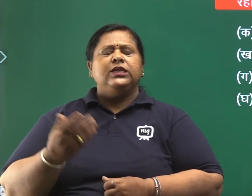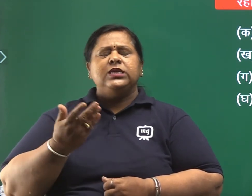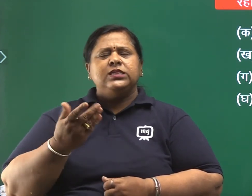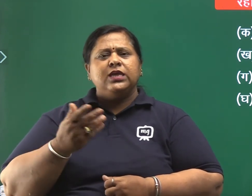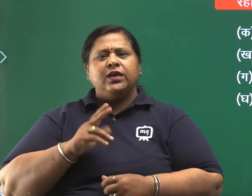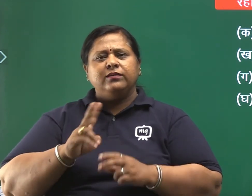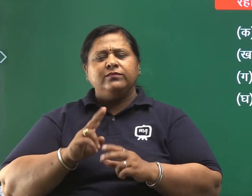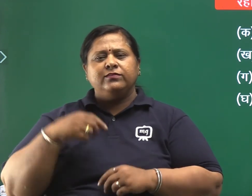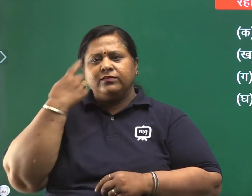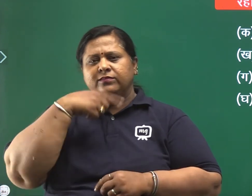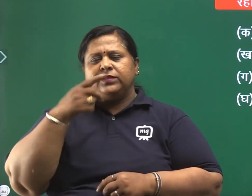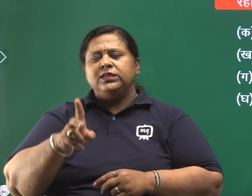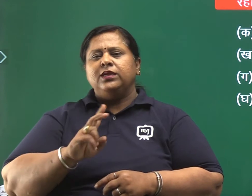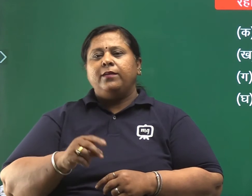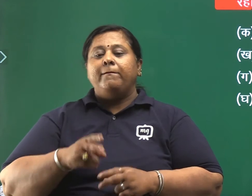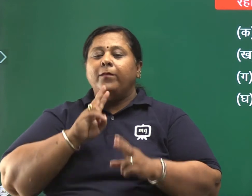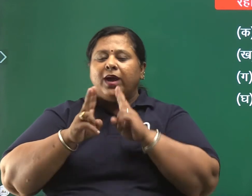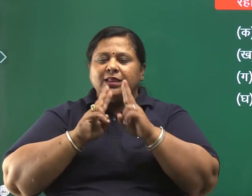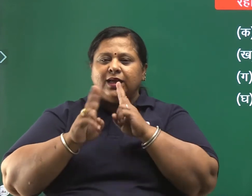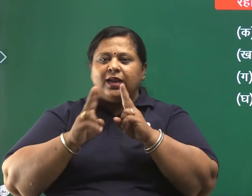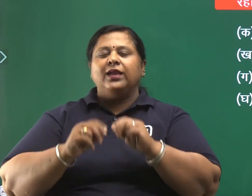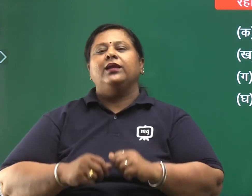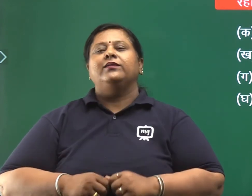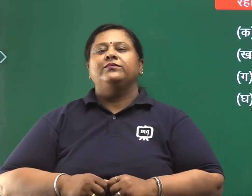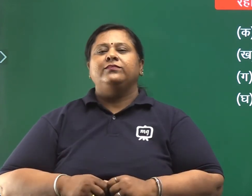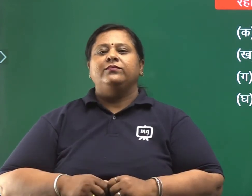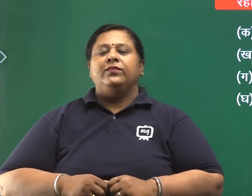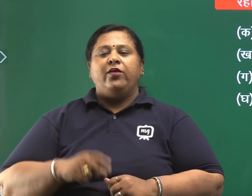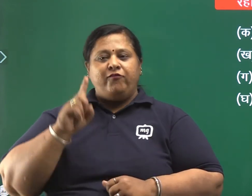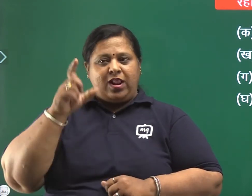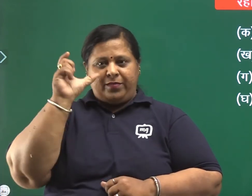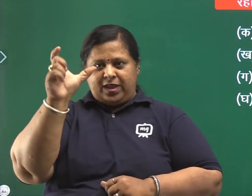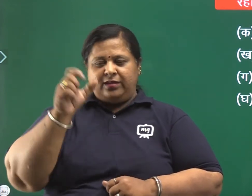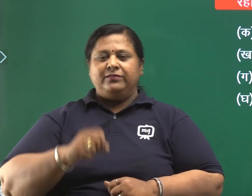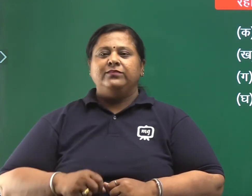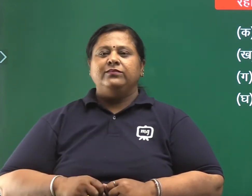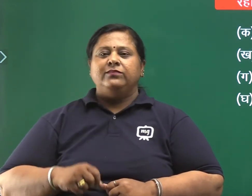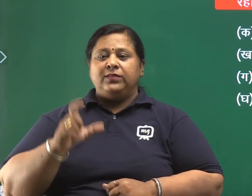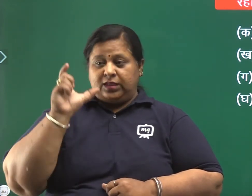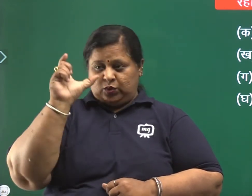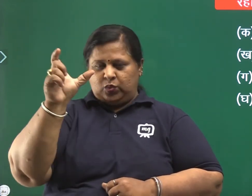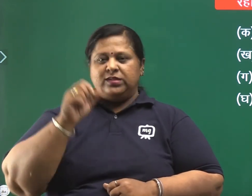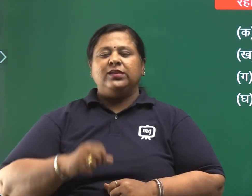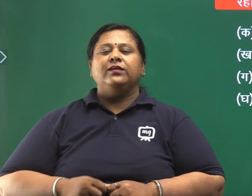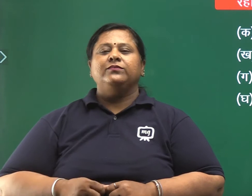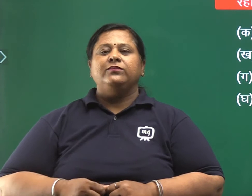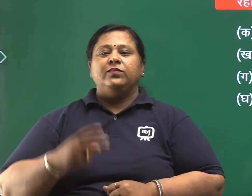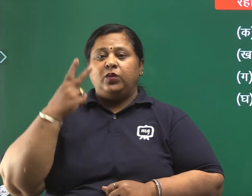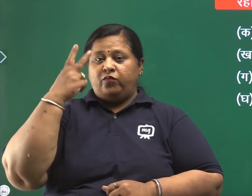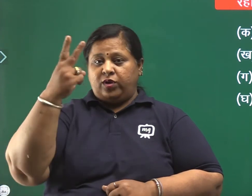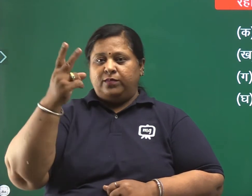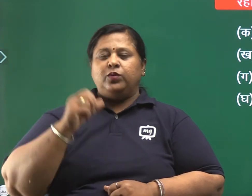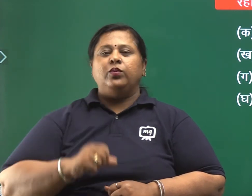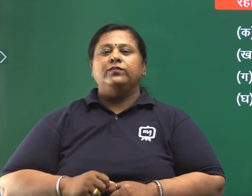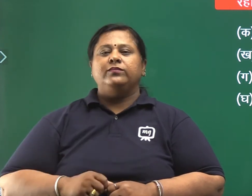किससे बातें कर रही है? विकल्प 1 सूरज से, विकल्प